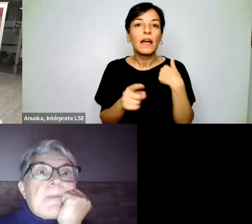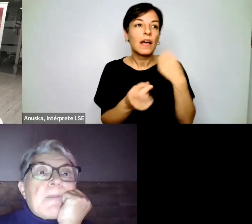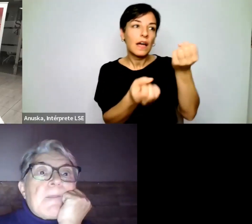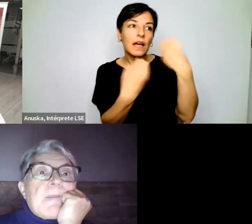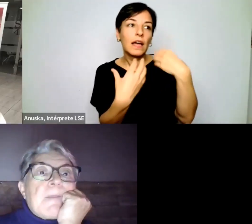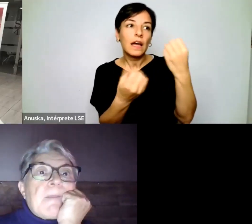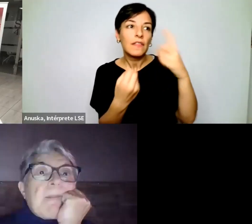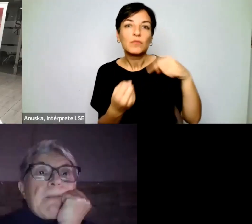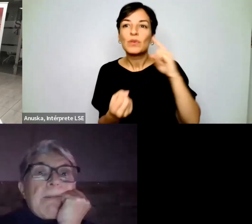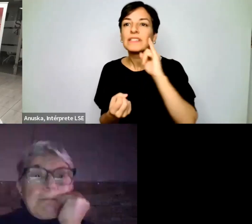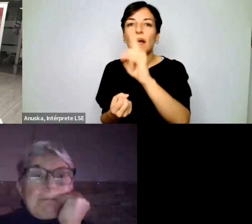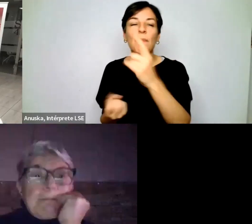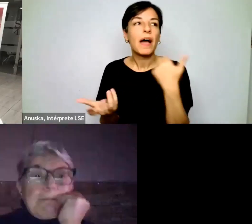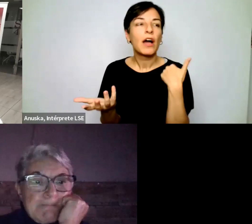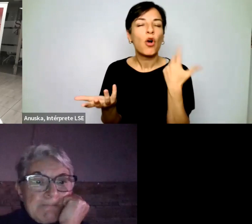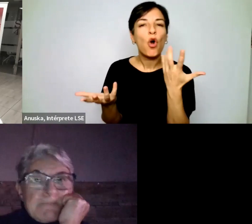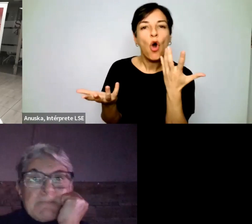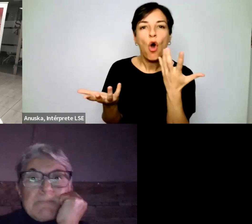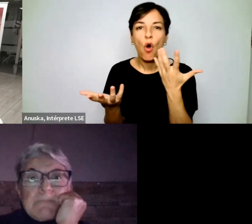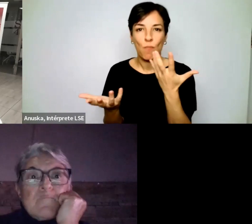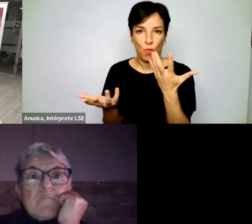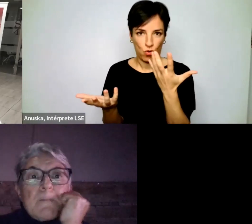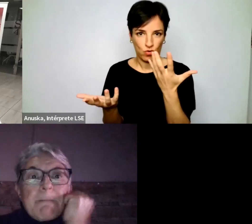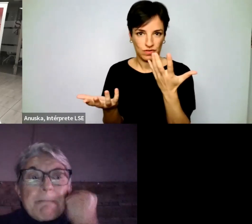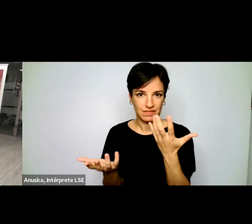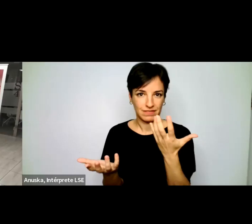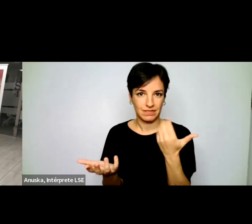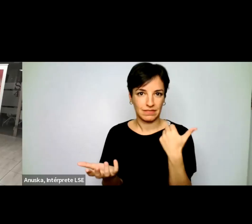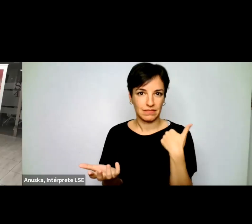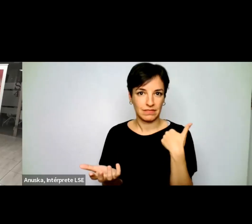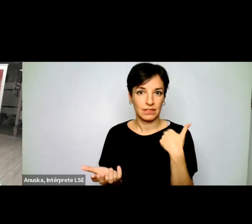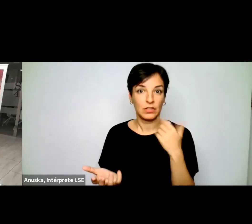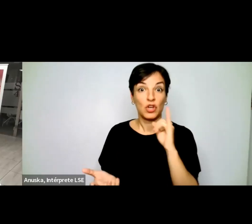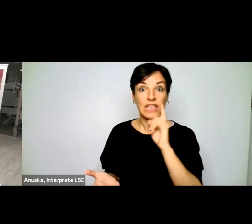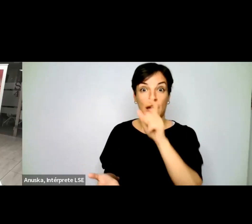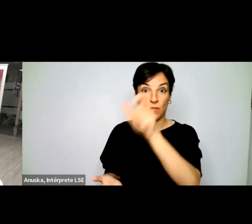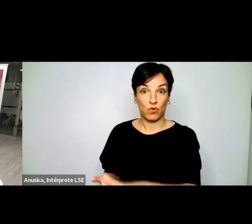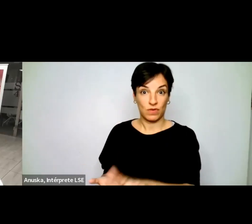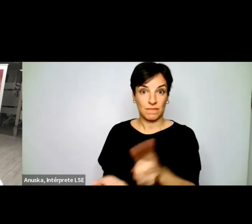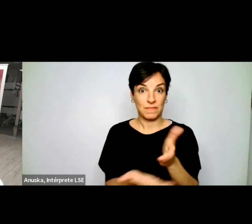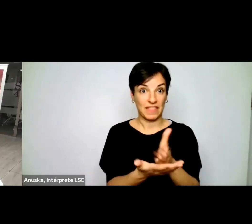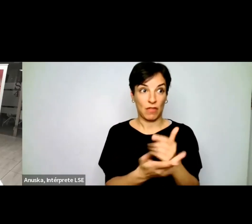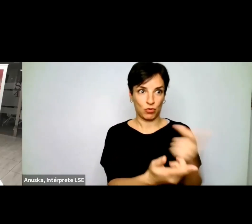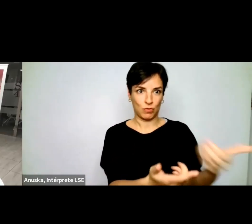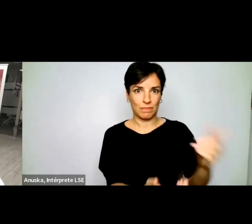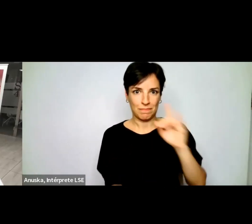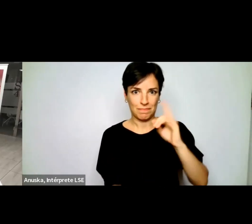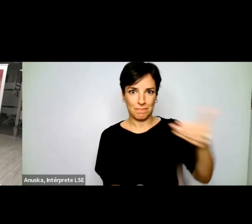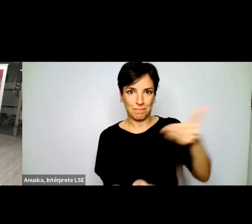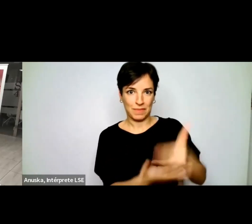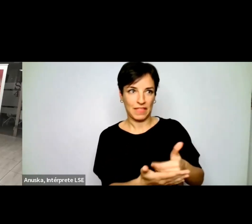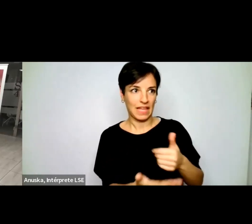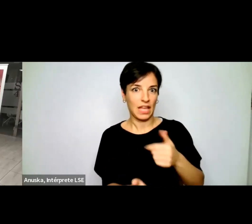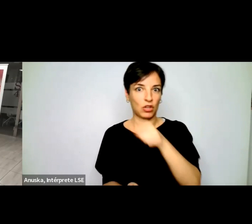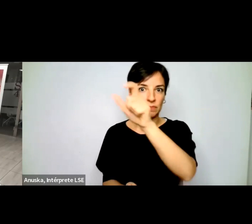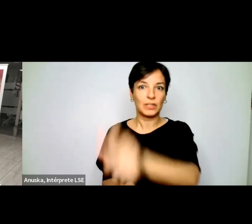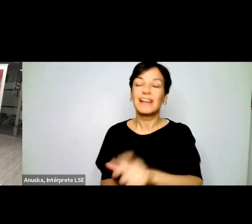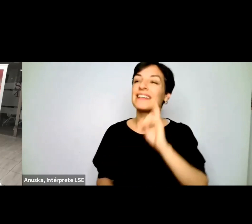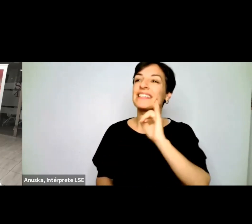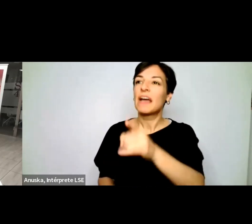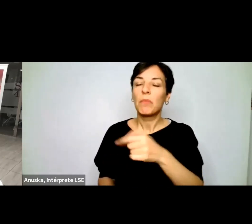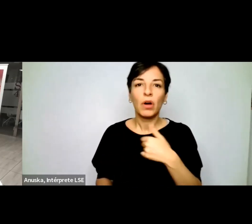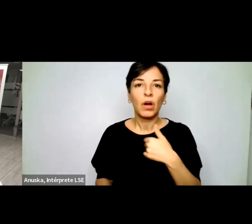esta persona. Porque, claro, las vamos a llamar y muchas veces al principio no saben tampoco que se ha solicitado la